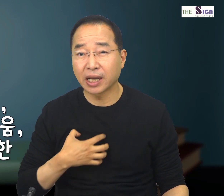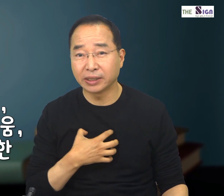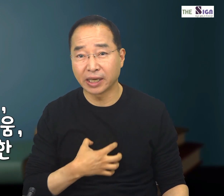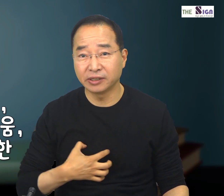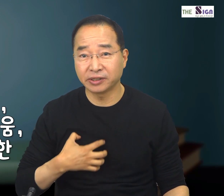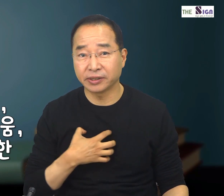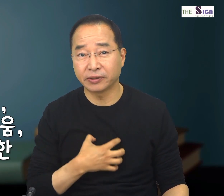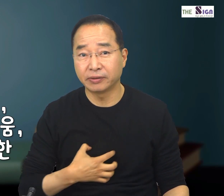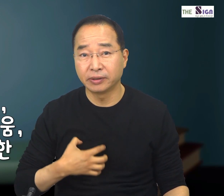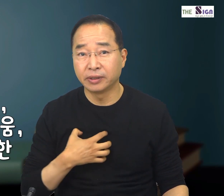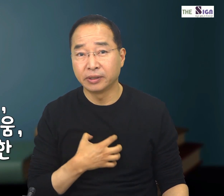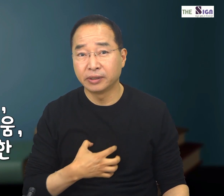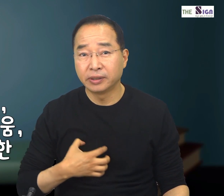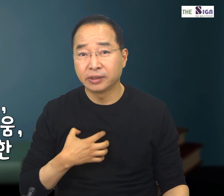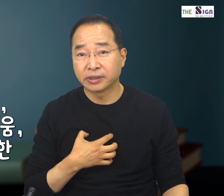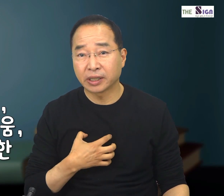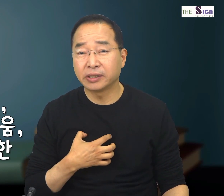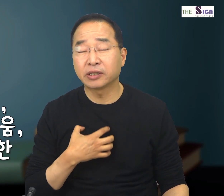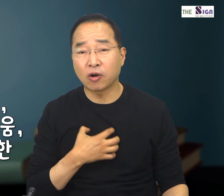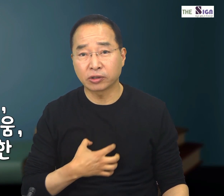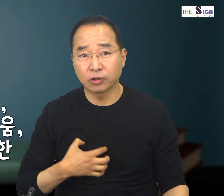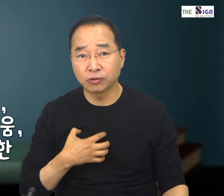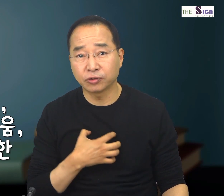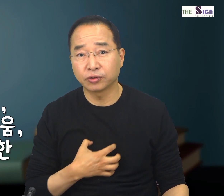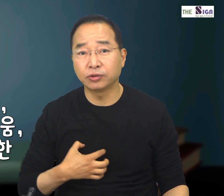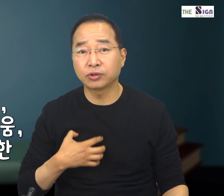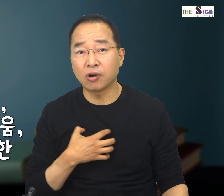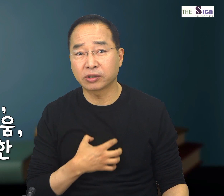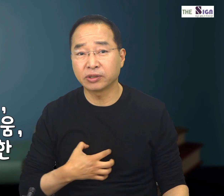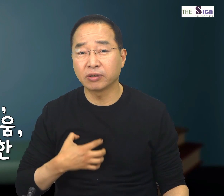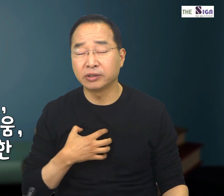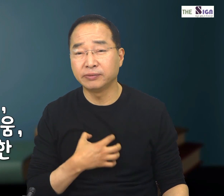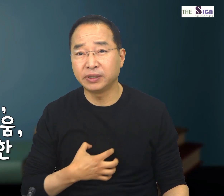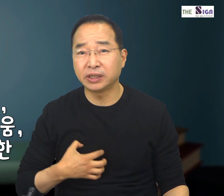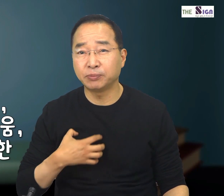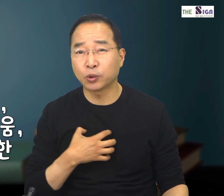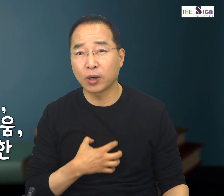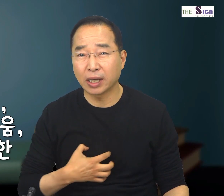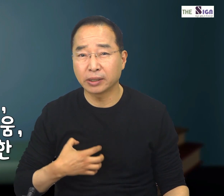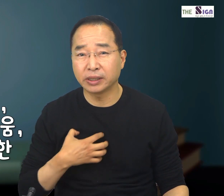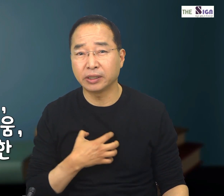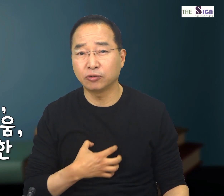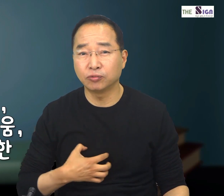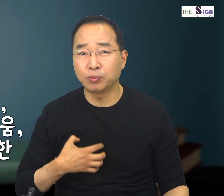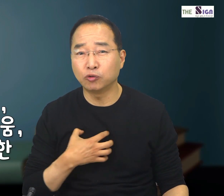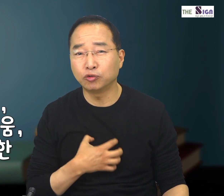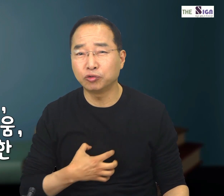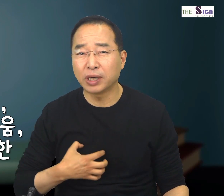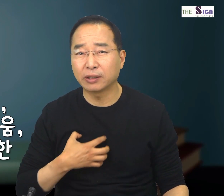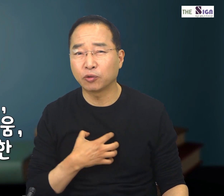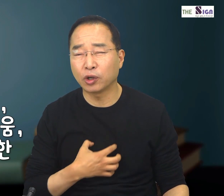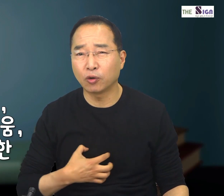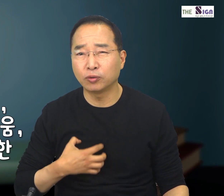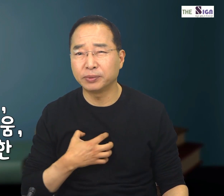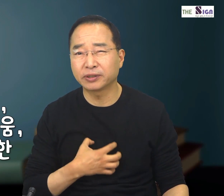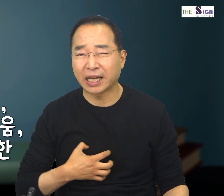상한다는 뜻이에요. 자, 그래서 걱정도 쓰고 걱정, 근심, 소갈이, 뭐 우한, 괴로움 이걸 다